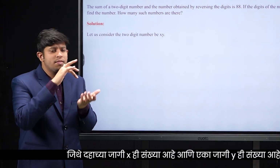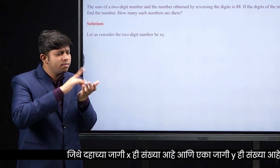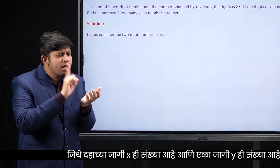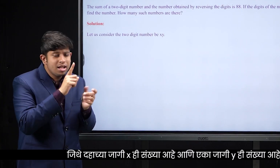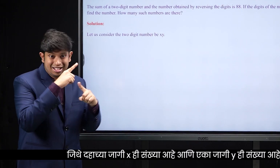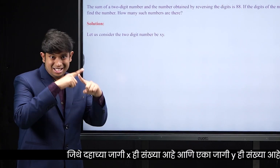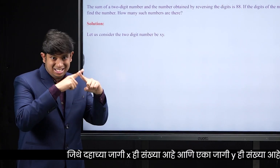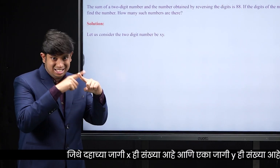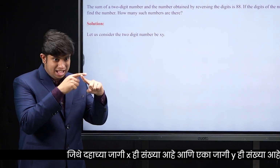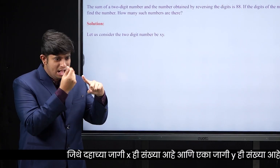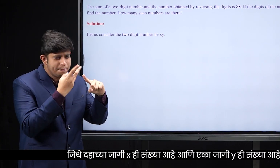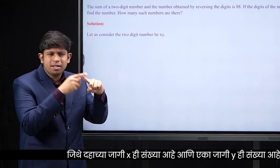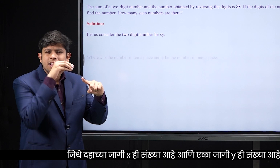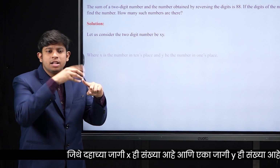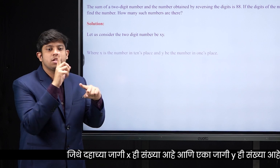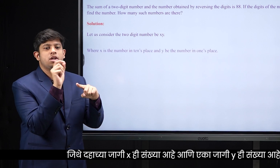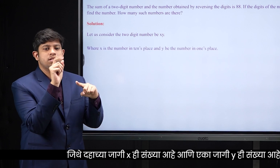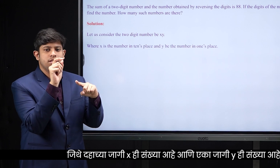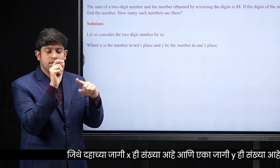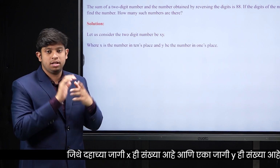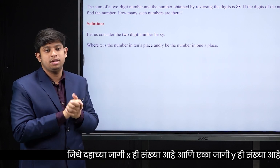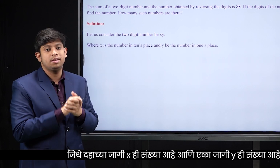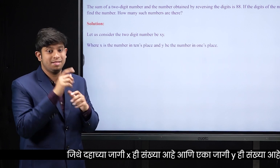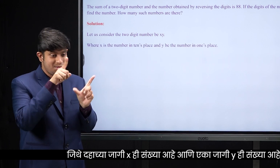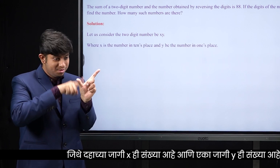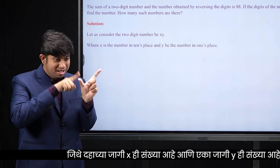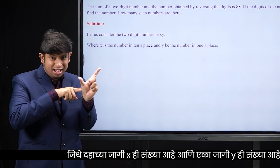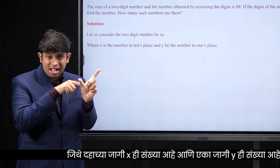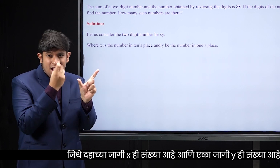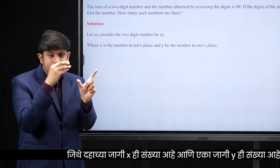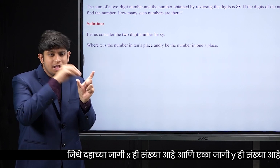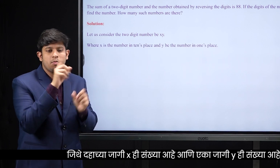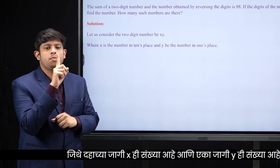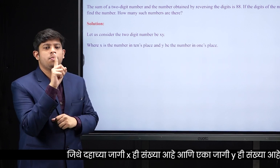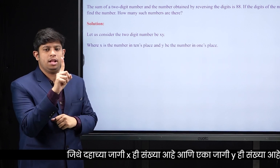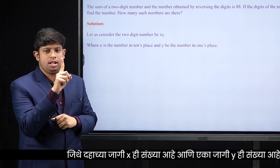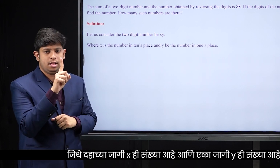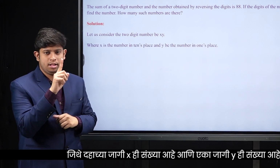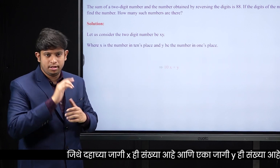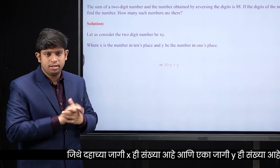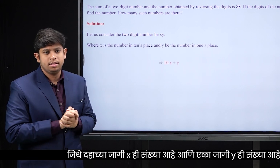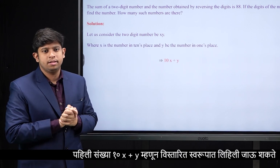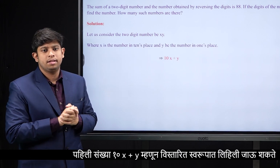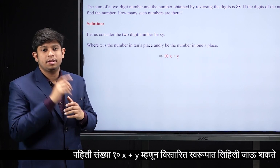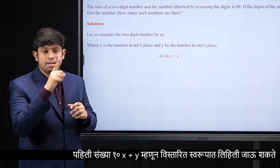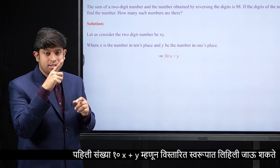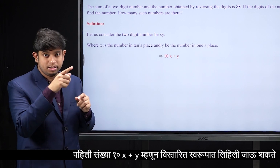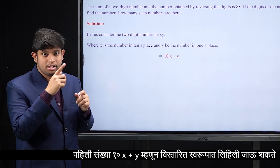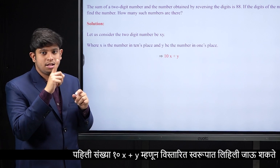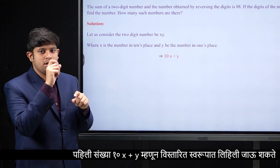जिथे 10च्या जागी x ही संख्या आहे आणि एका जागी y ही संख्या आहे. पहिली संख्या